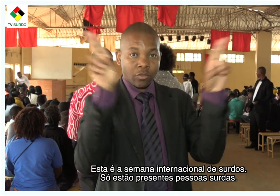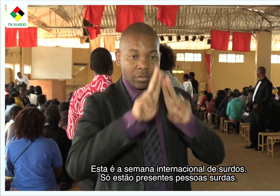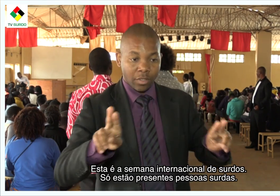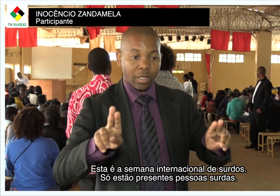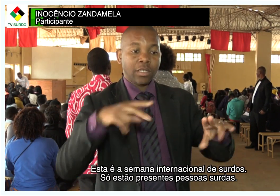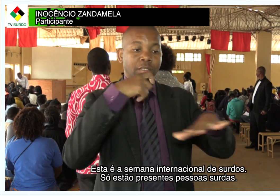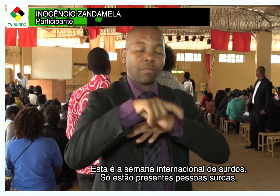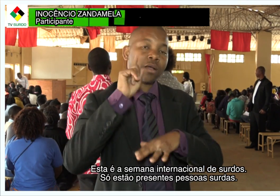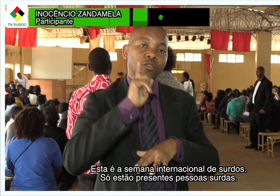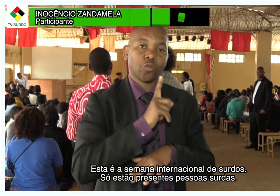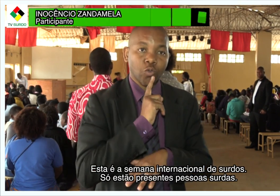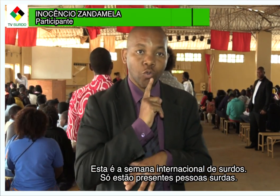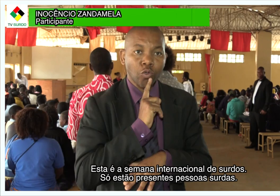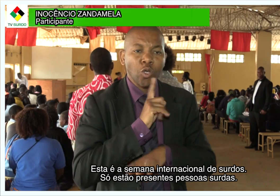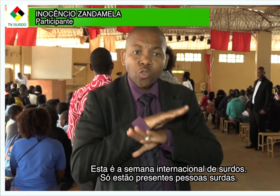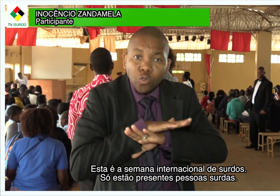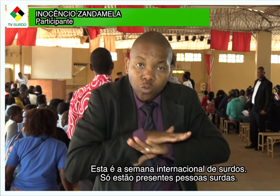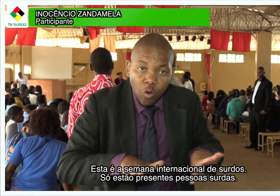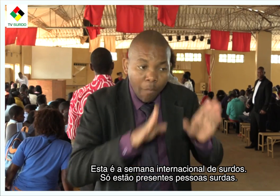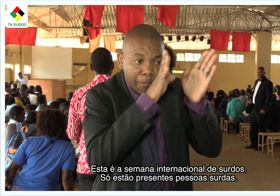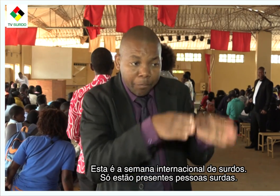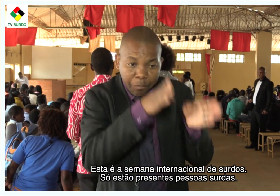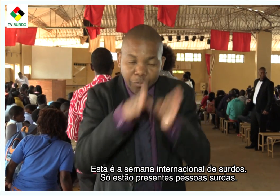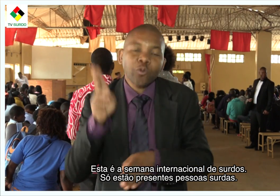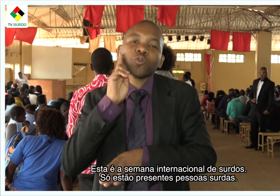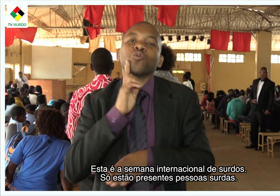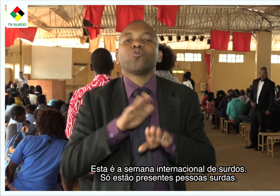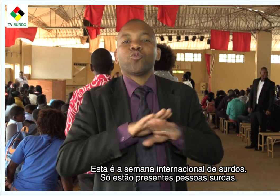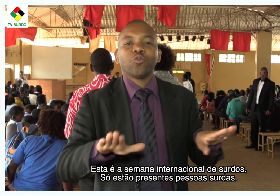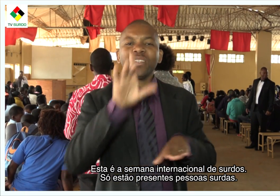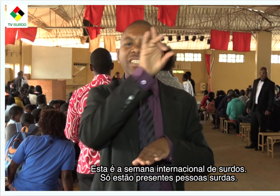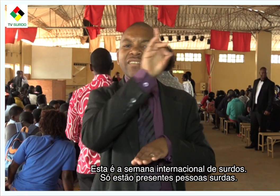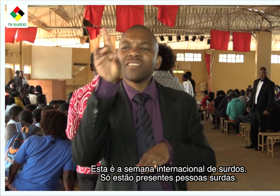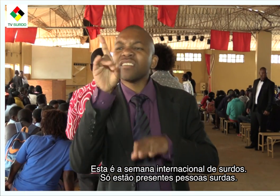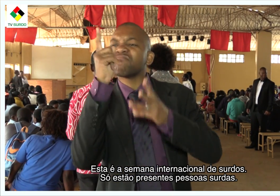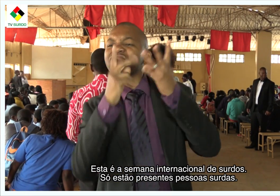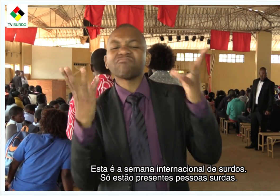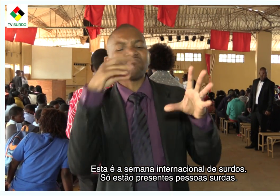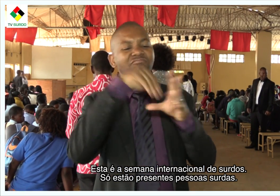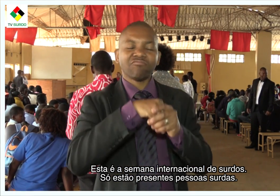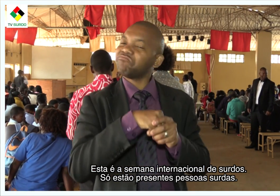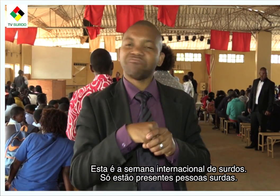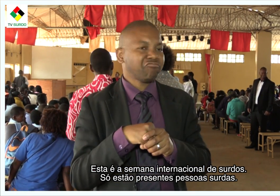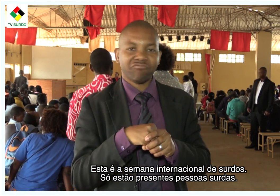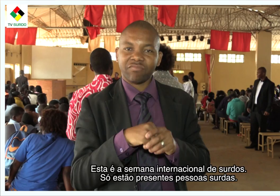inclusão Esta é a semana internacional de surdos só estão presentes pessoais surdas pessoas com outras deficiências não